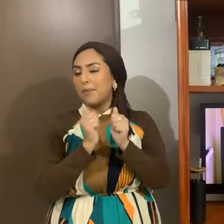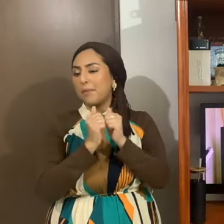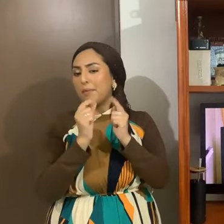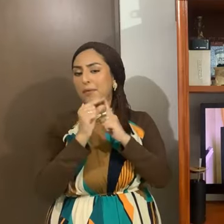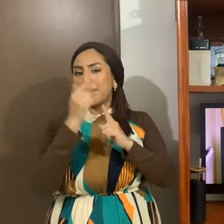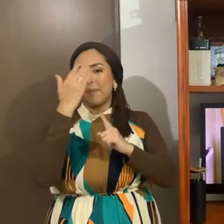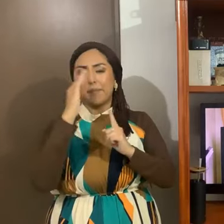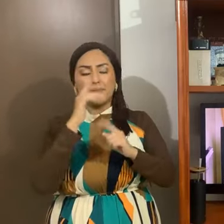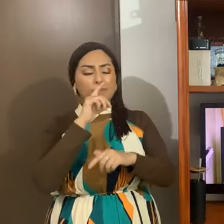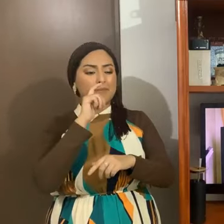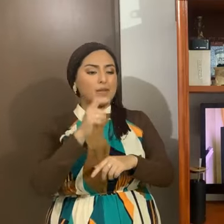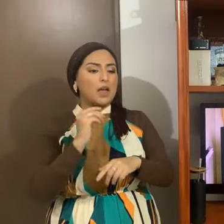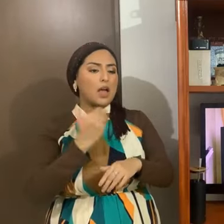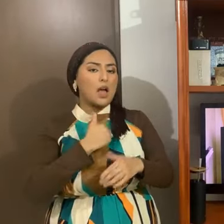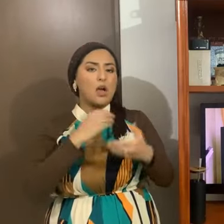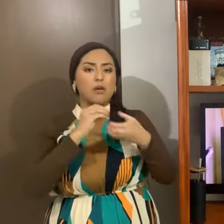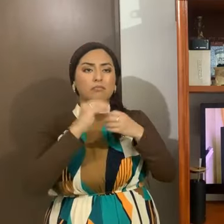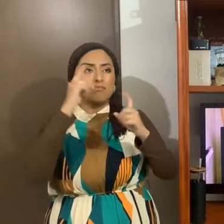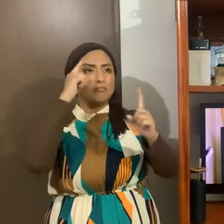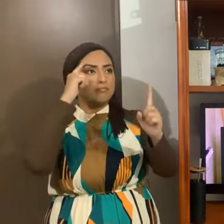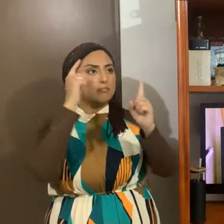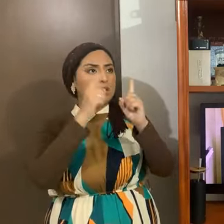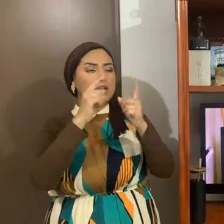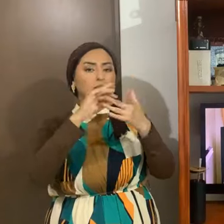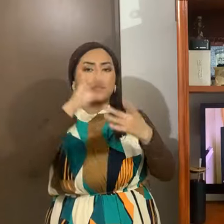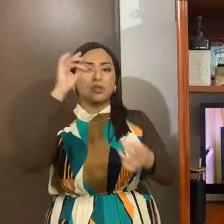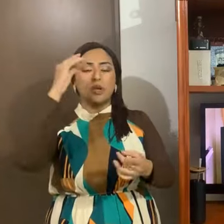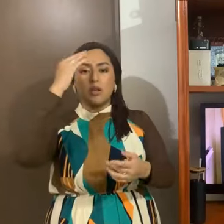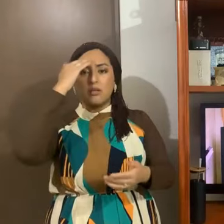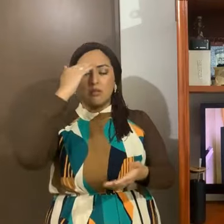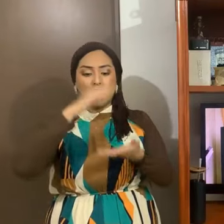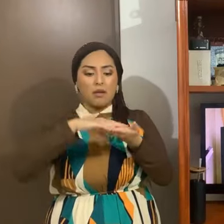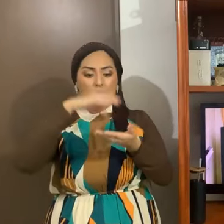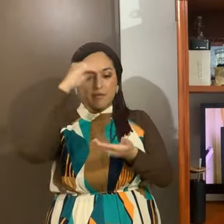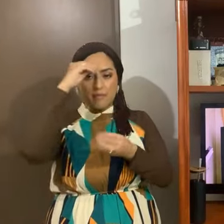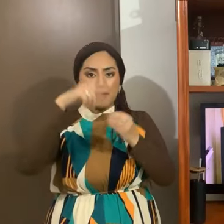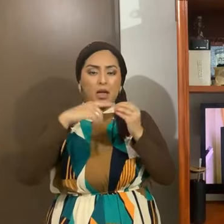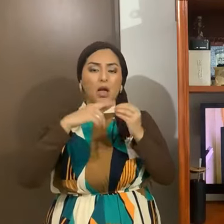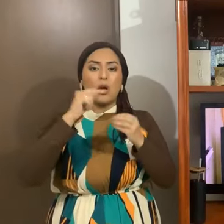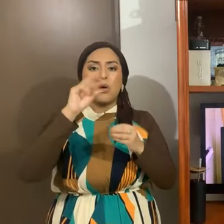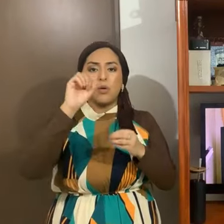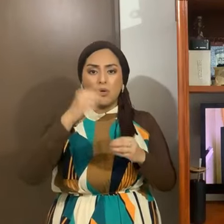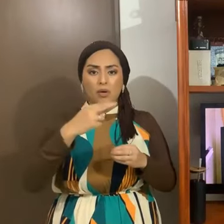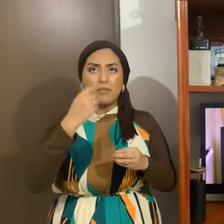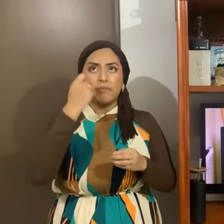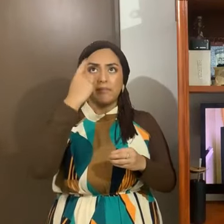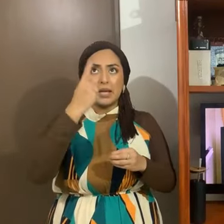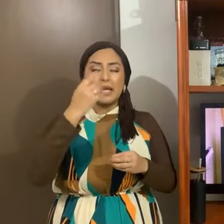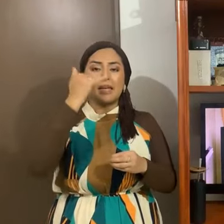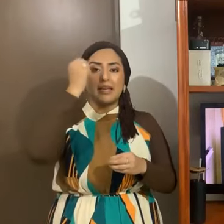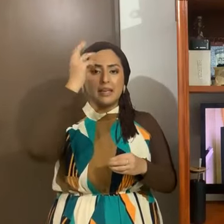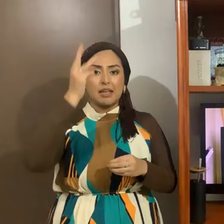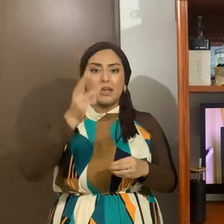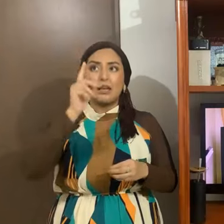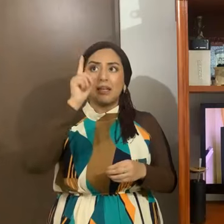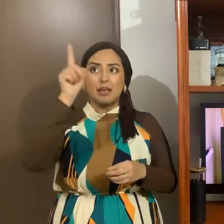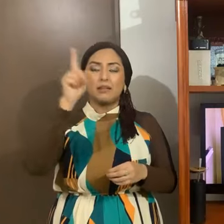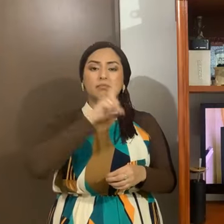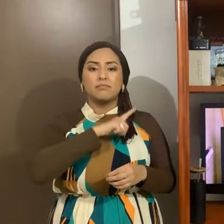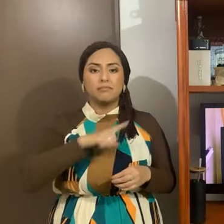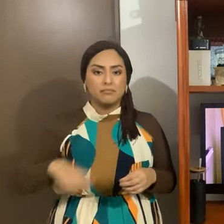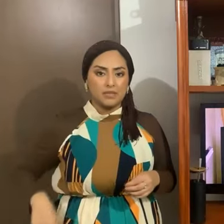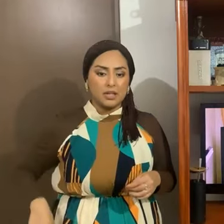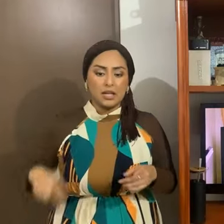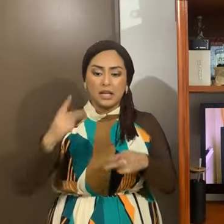Eterno. Nuestra única finalidad es que las almas conozcan Torah, reconozcan a Yahshua HaMashiach como su Salvador y se salven